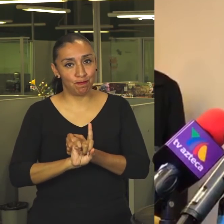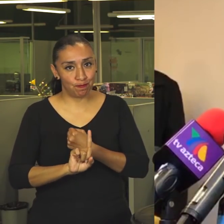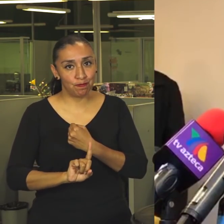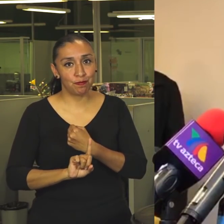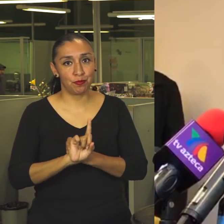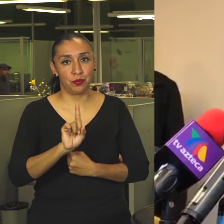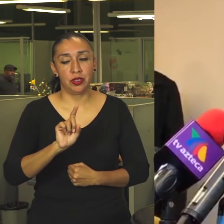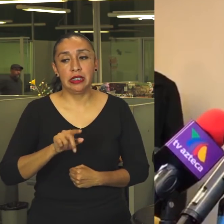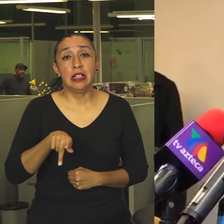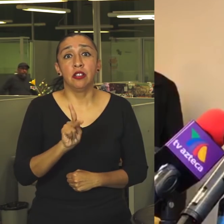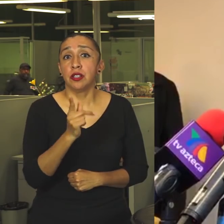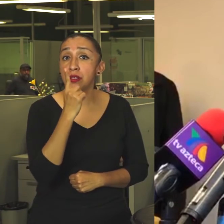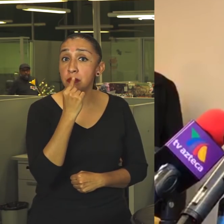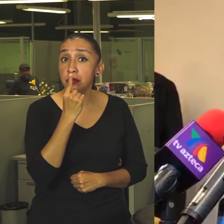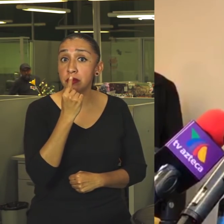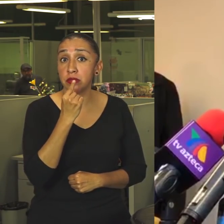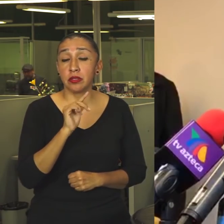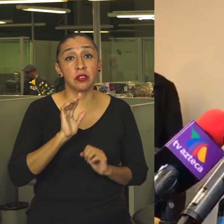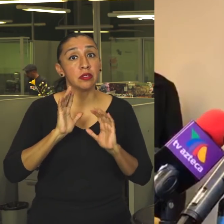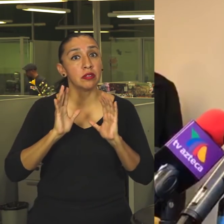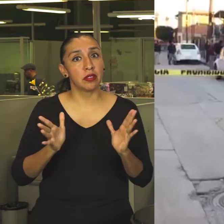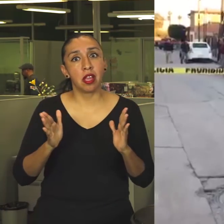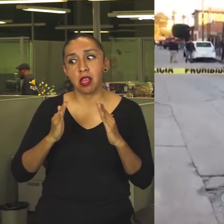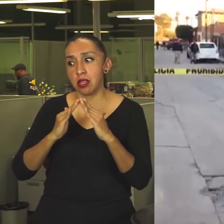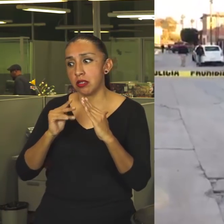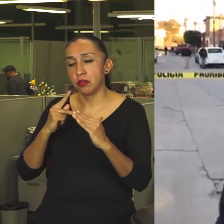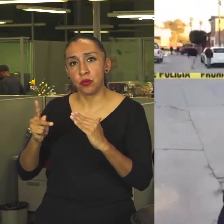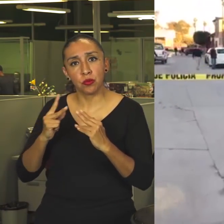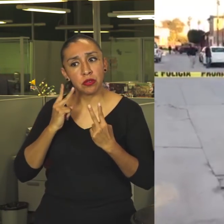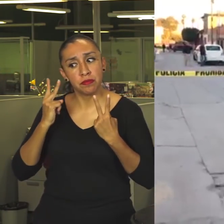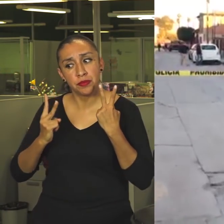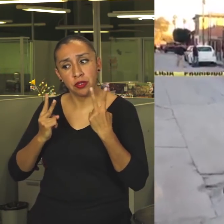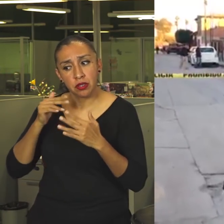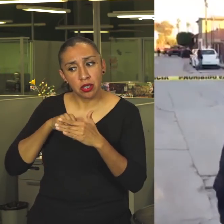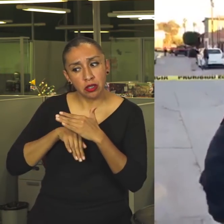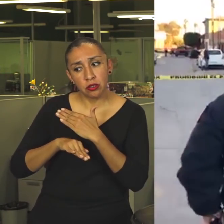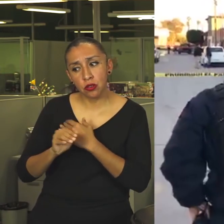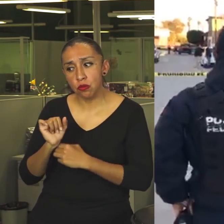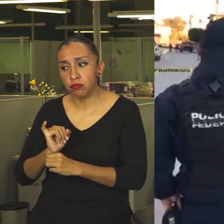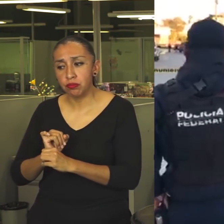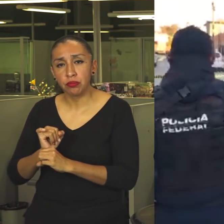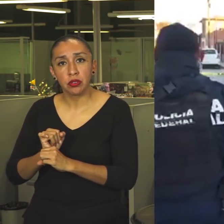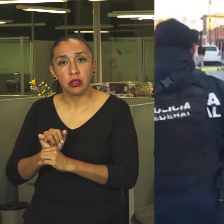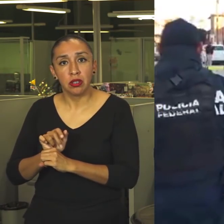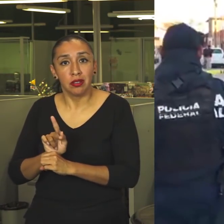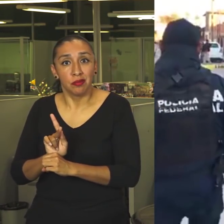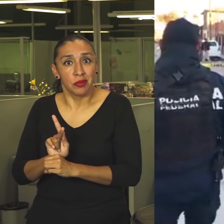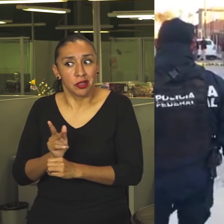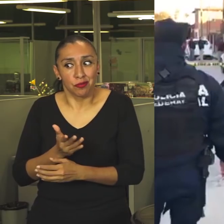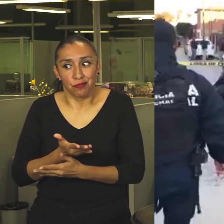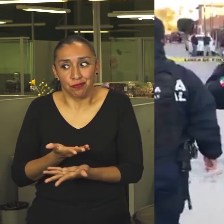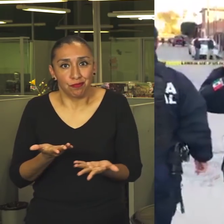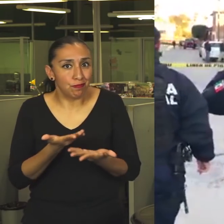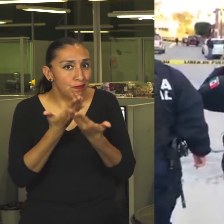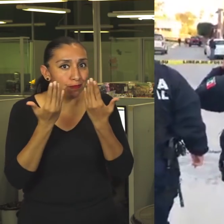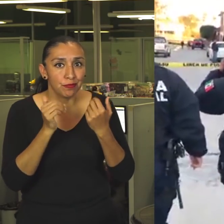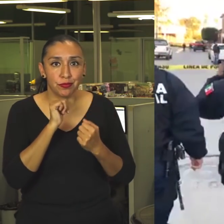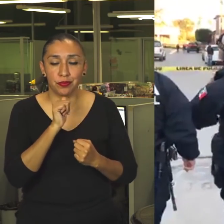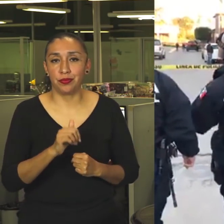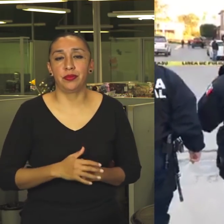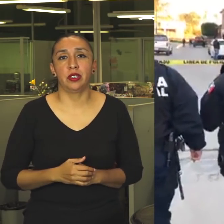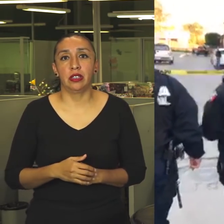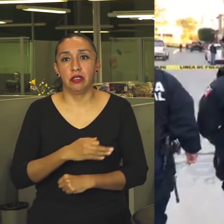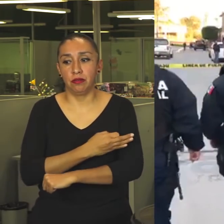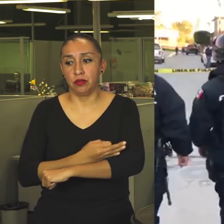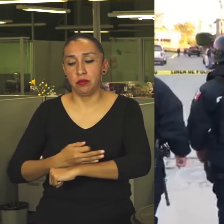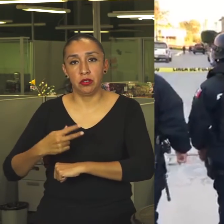de justicia del estado ya había entrado a la misma casa pero la familia recibe una llamada y ellos ingresan para tratar de buscar